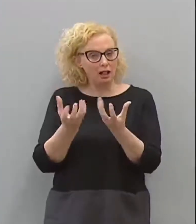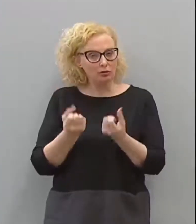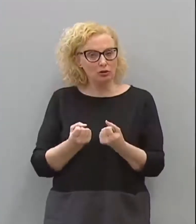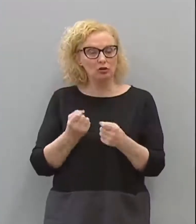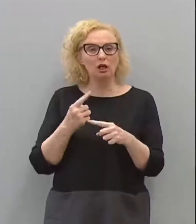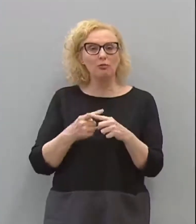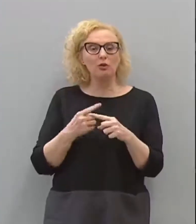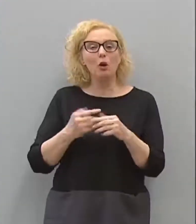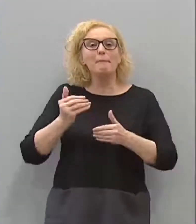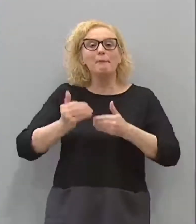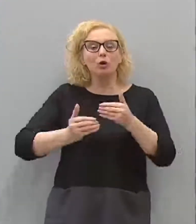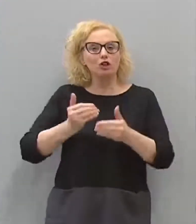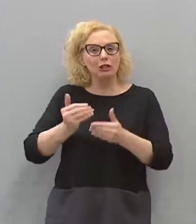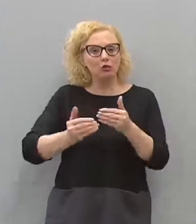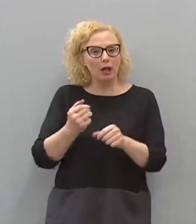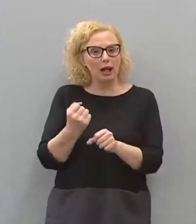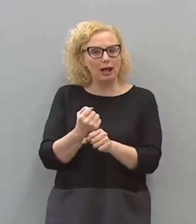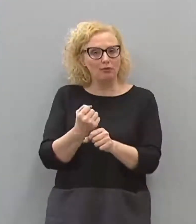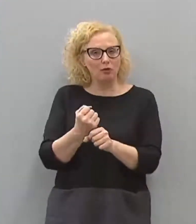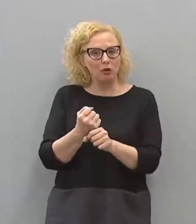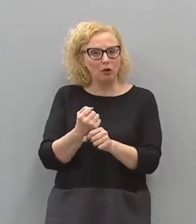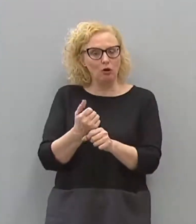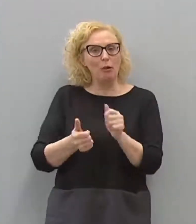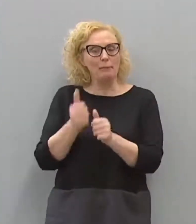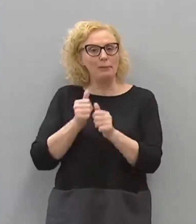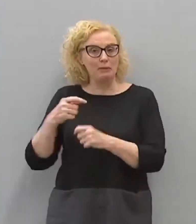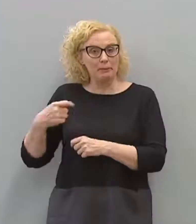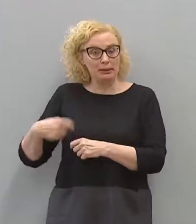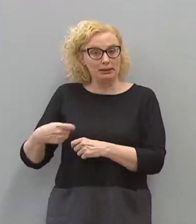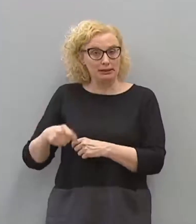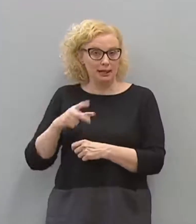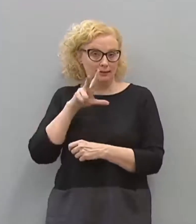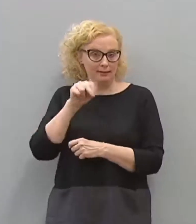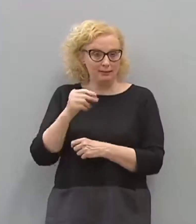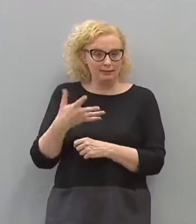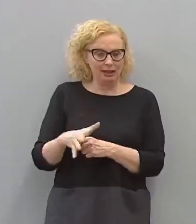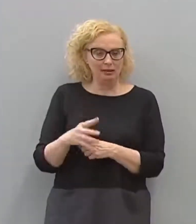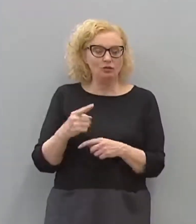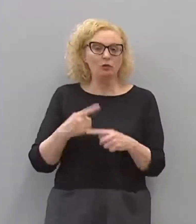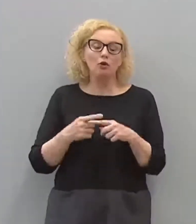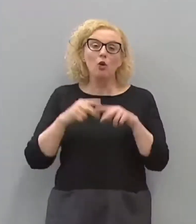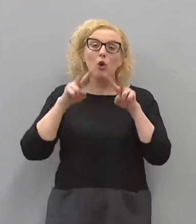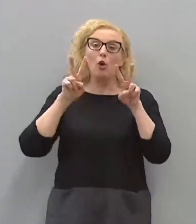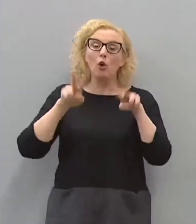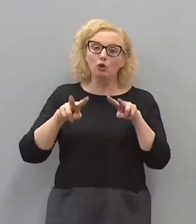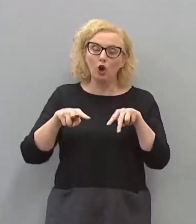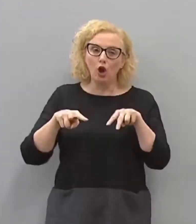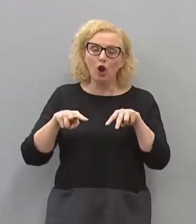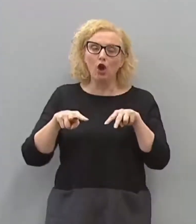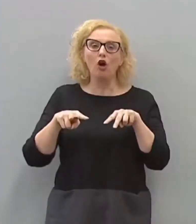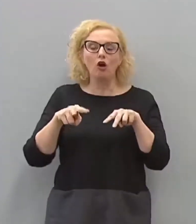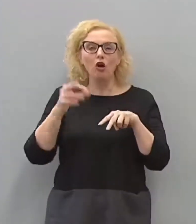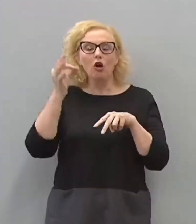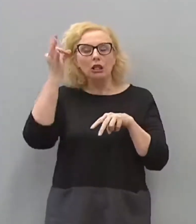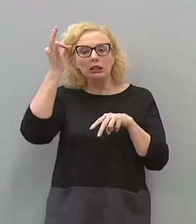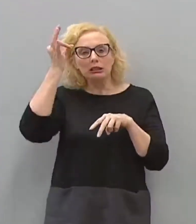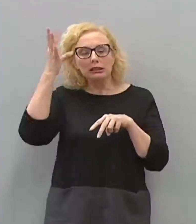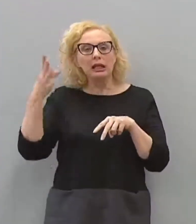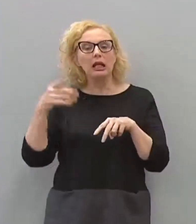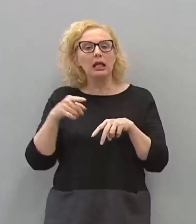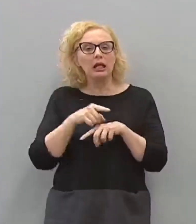ai vari lavori che il primo è presidente ha elencato e ai controlli che eventualmente dovessero essere fatti